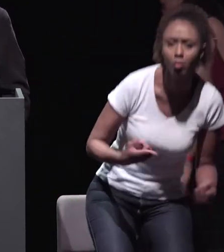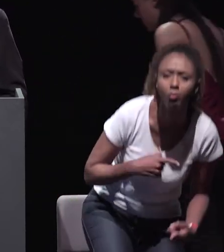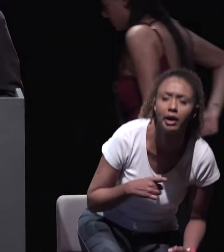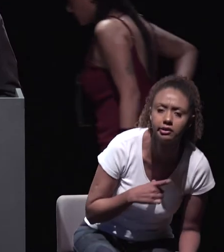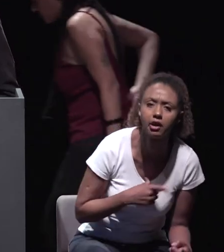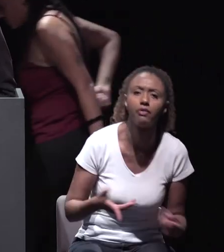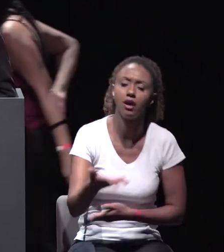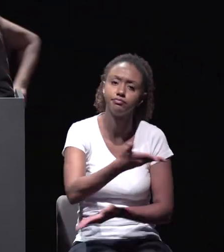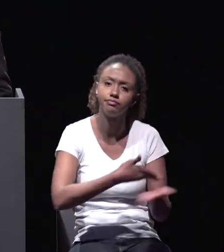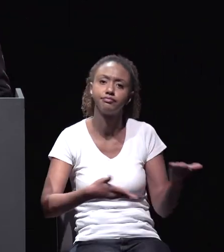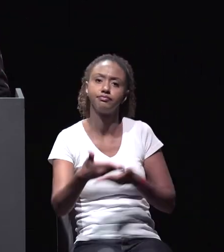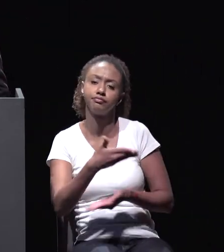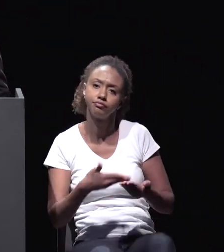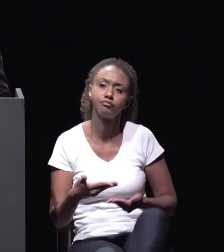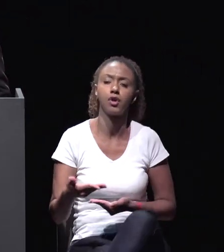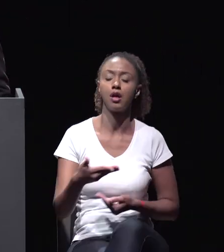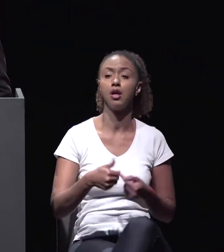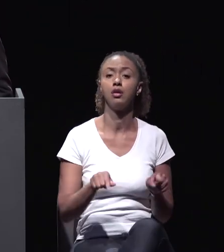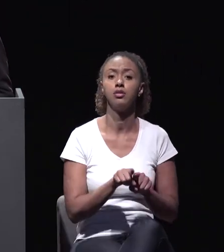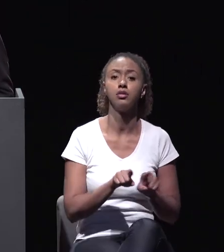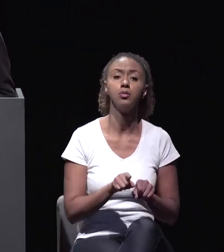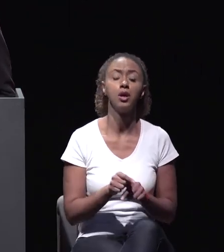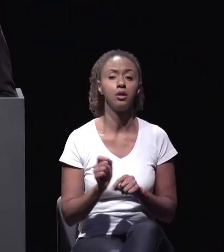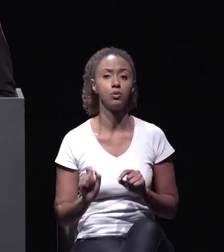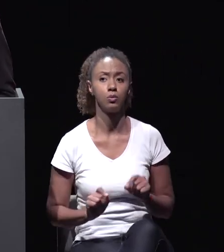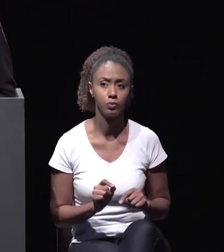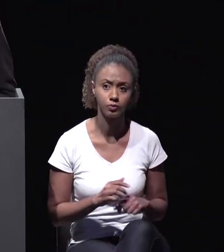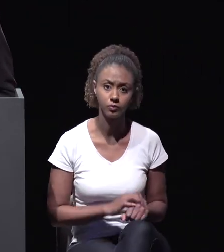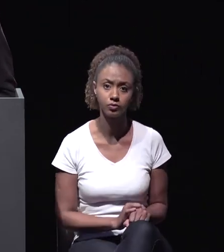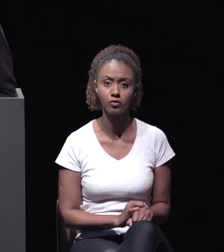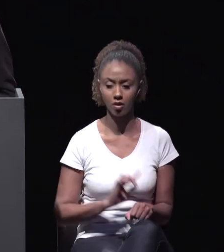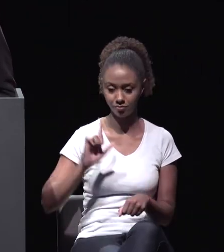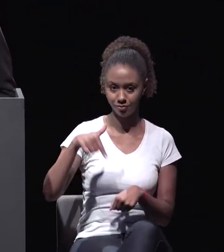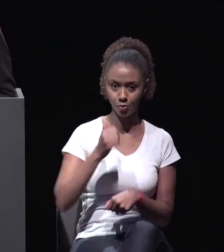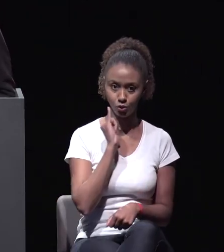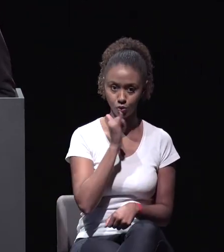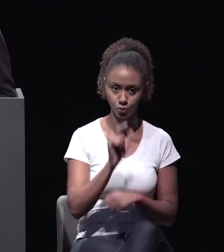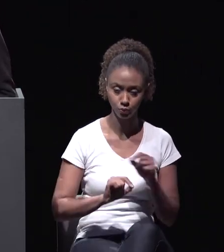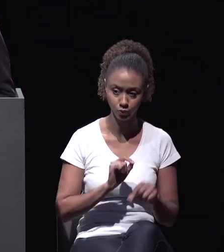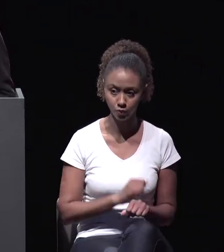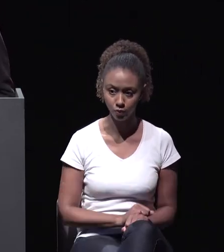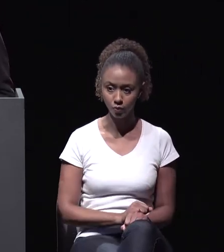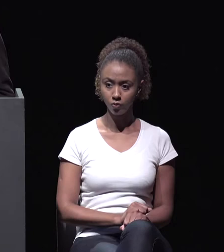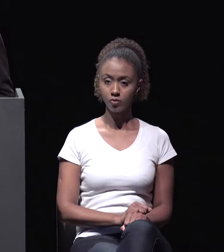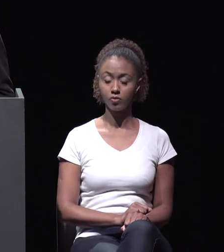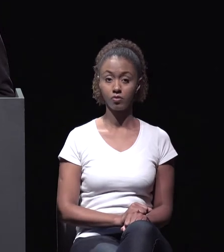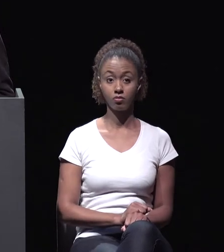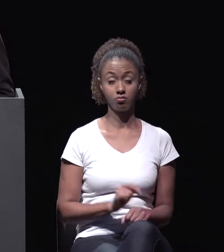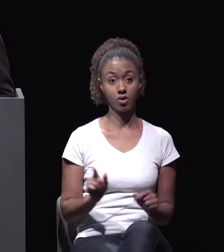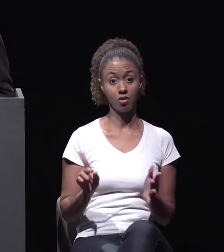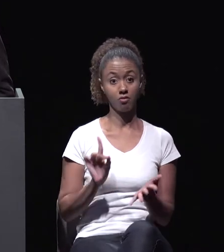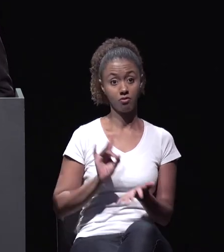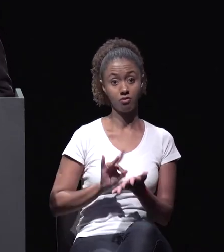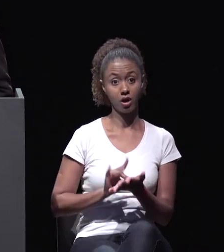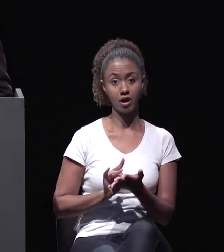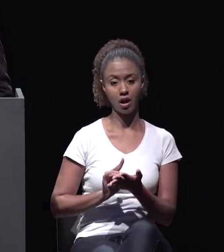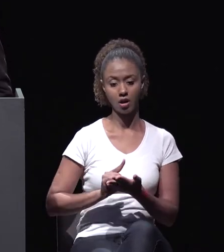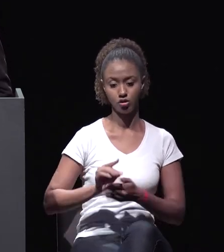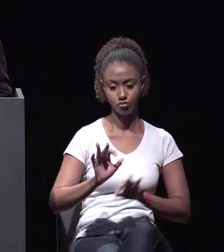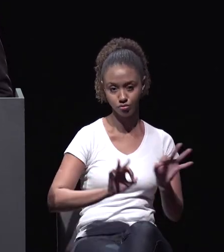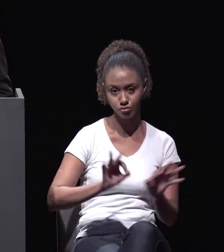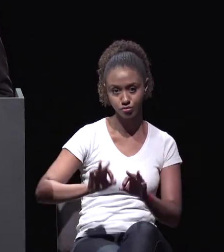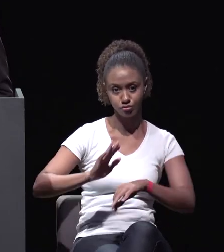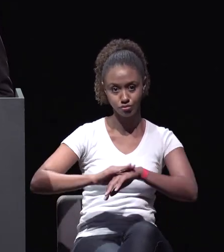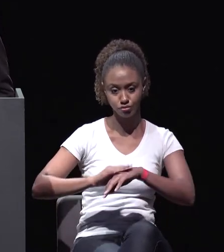só cocó por exemplo né e a seguir ele disse esse essa esse talento nessa produção então essa